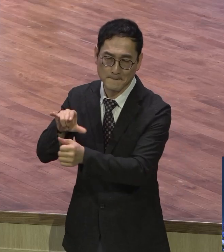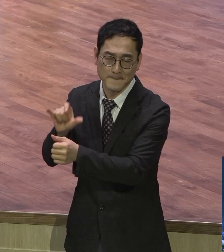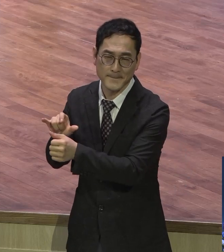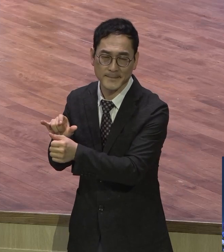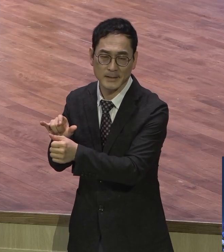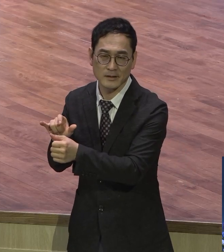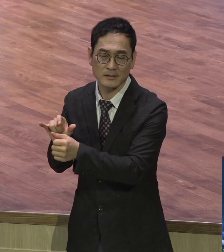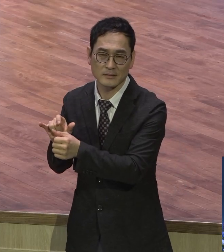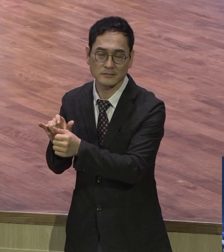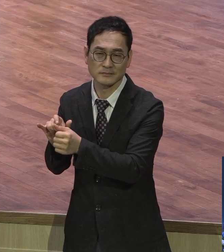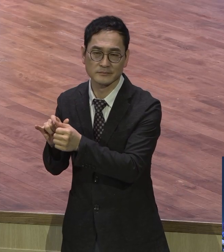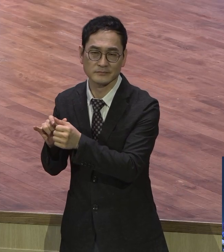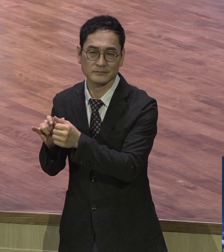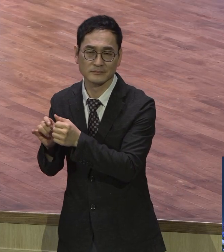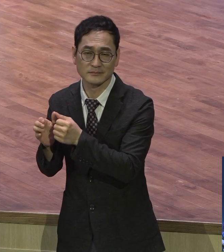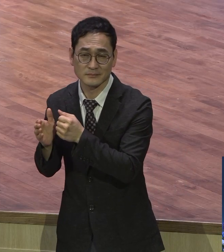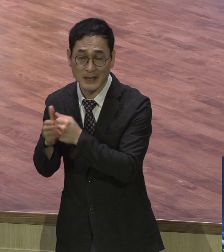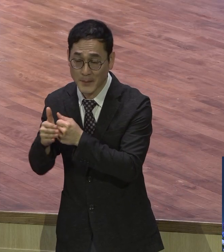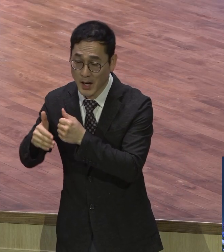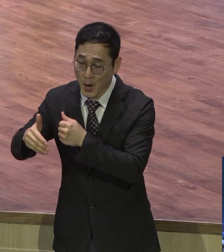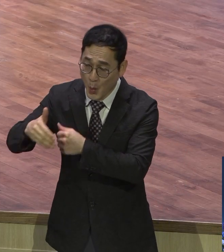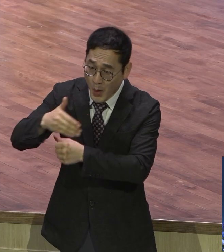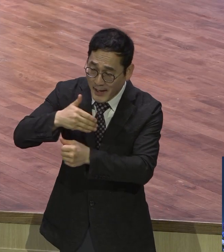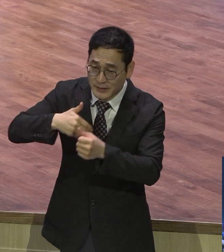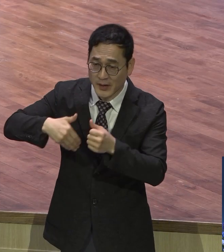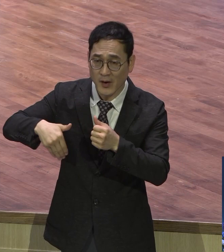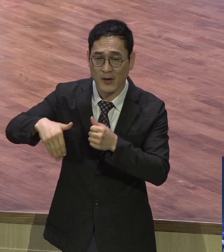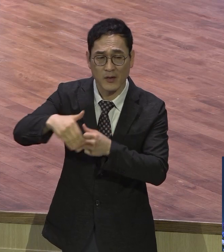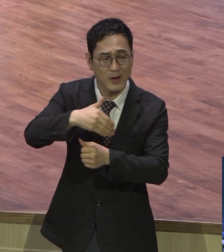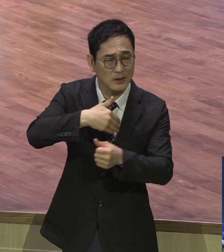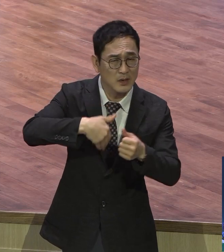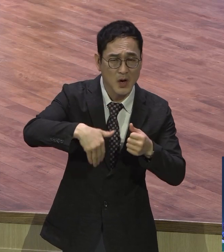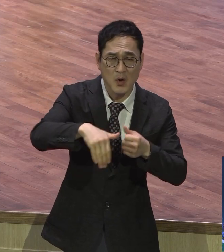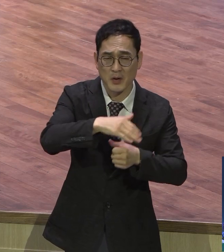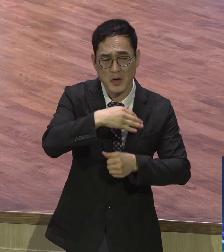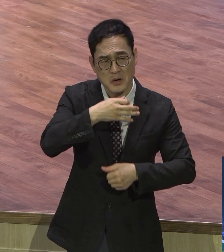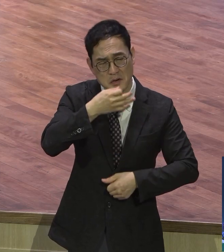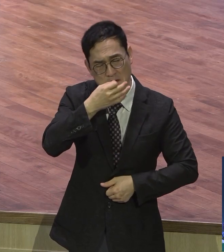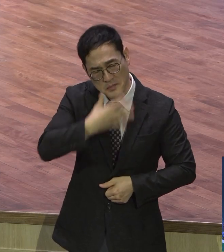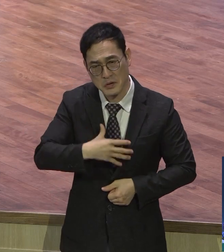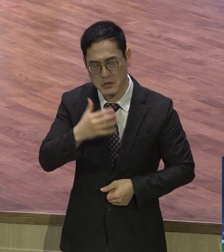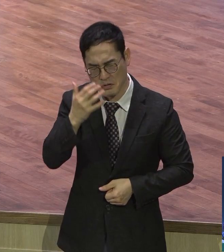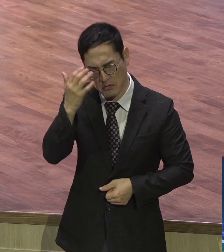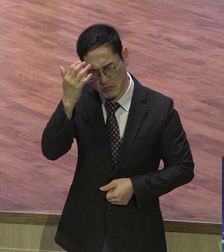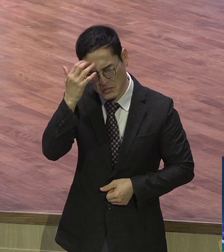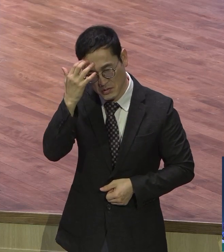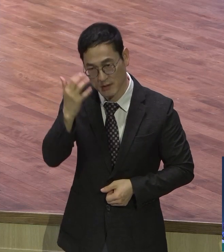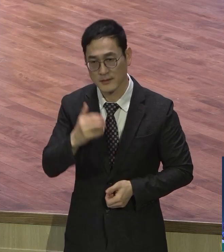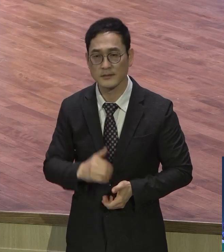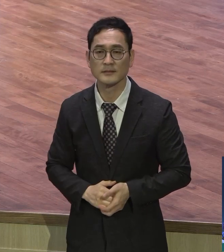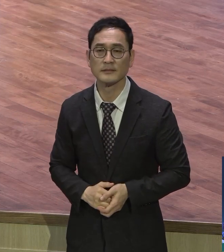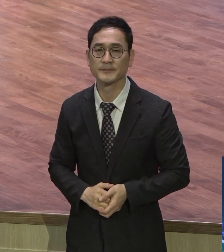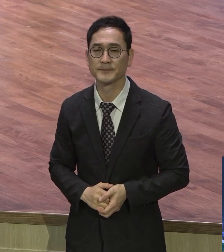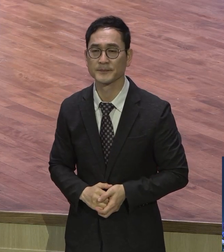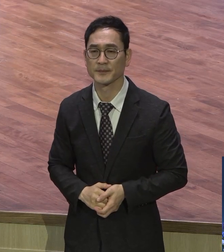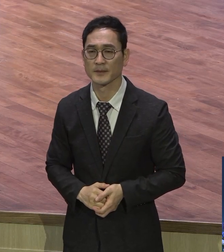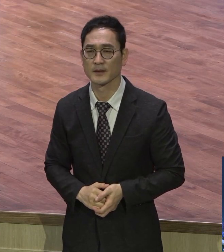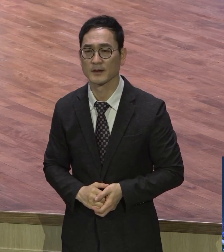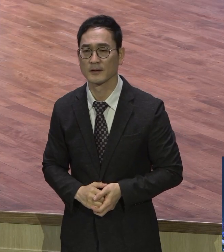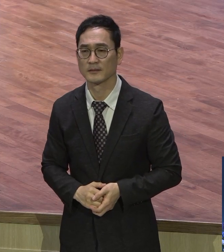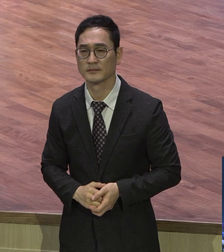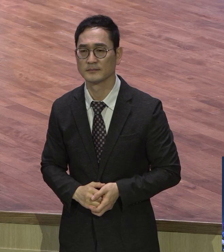여러가지 환경적 생활적으로 어려움이 많이 있는 그렇게 부정적